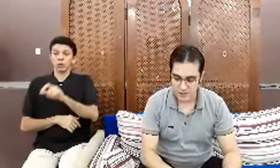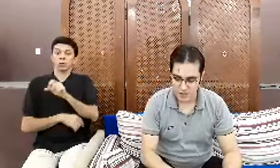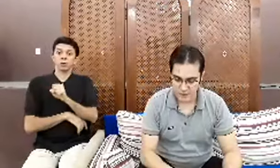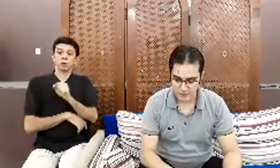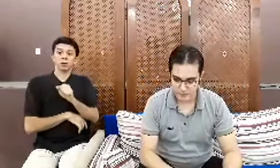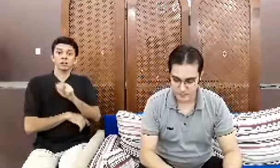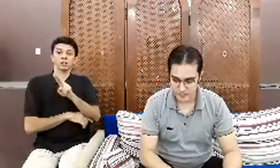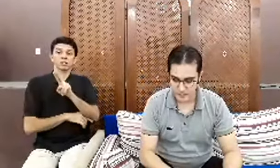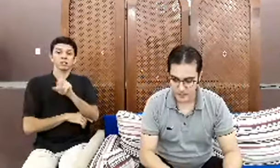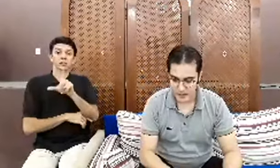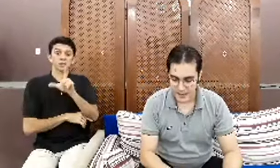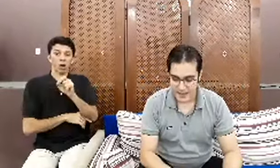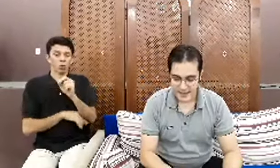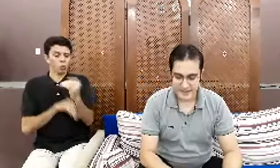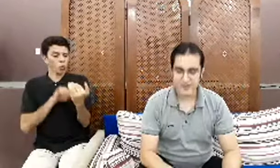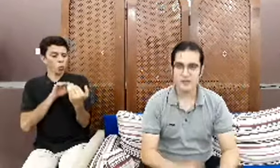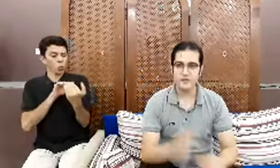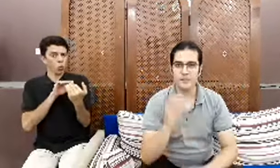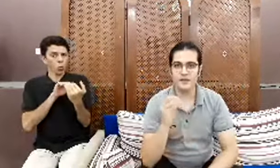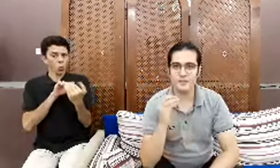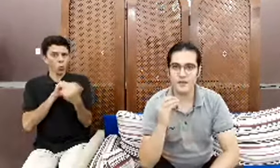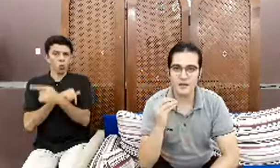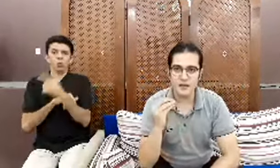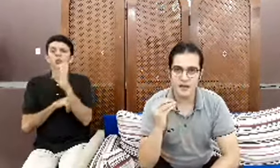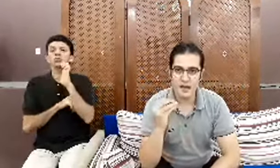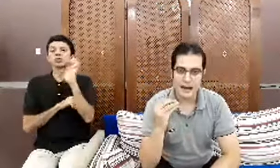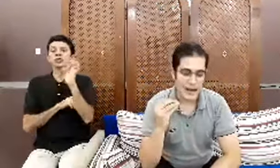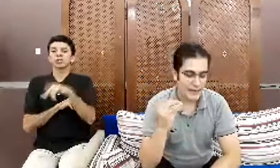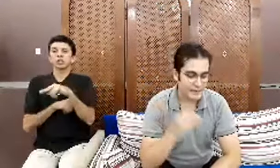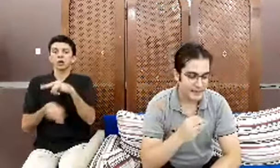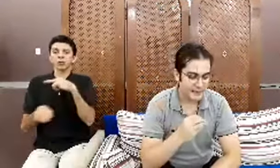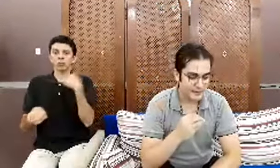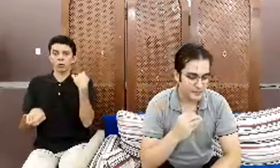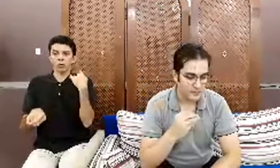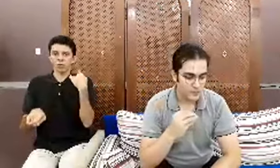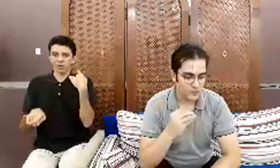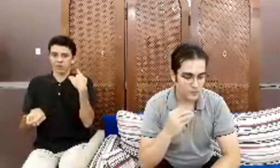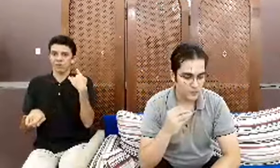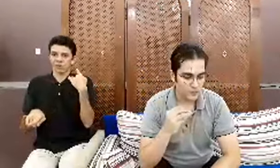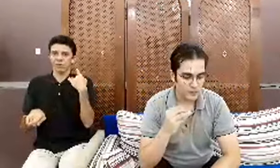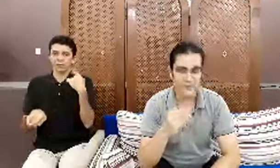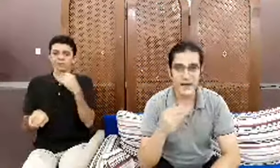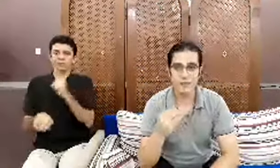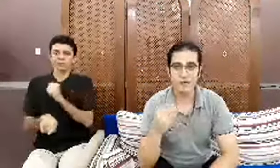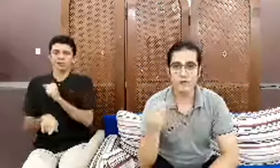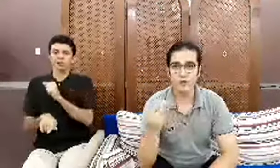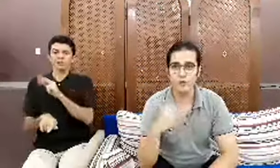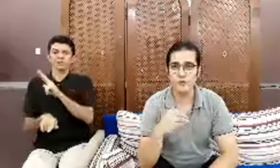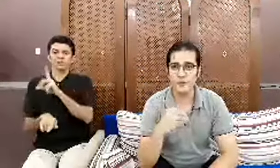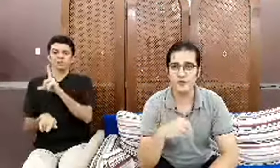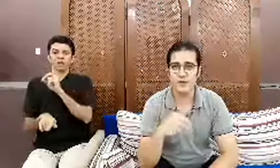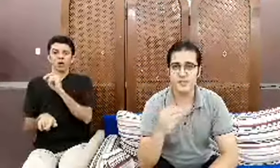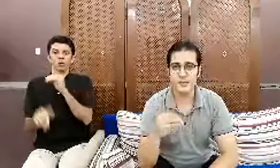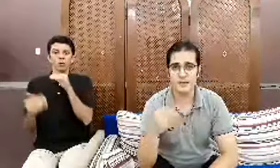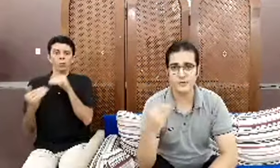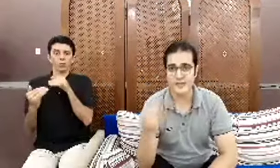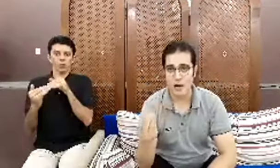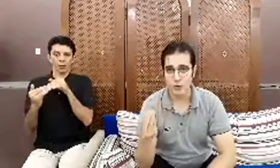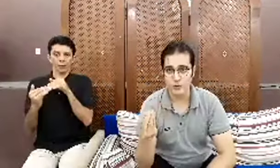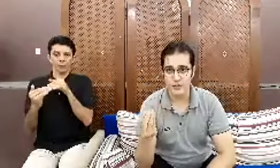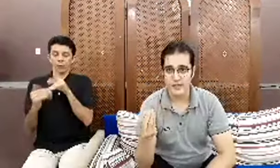de Estevão. É interessante você perceber que aqui o livro de Atos introduz um personagem